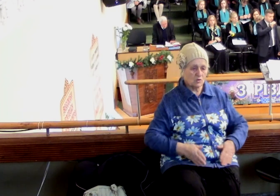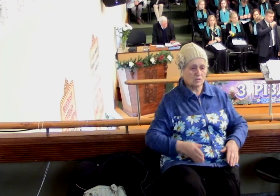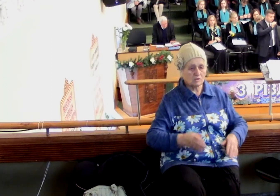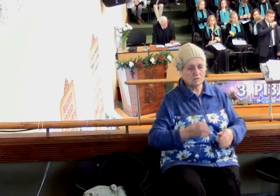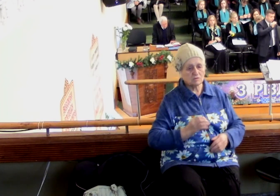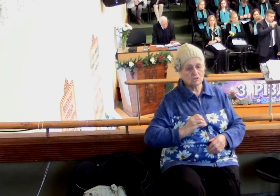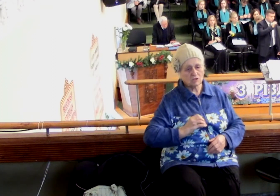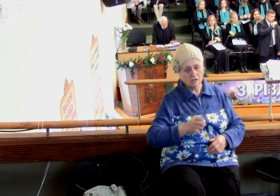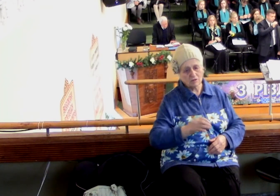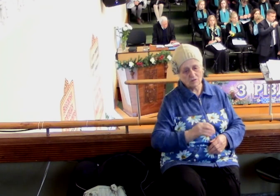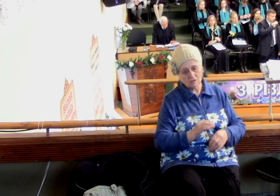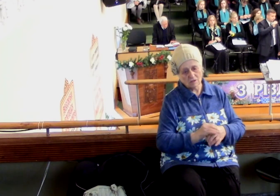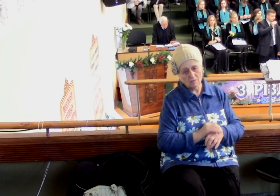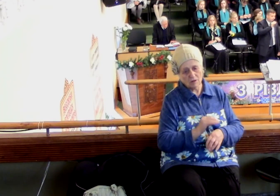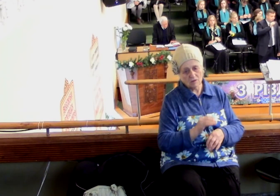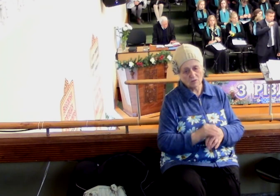Щедрость, доброту.